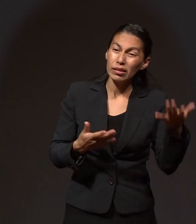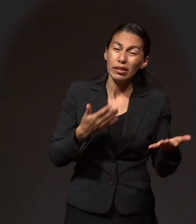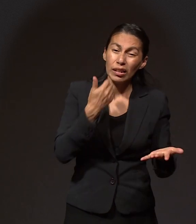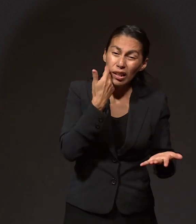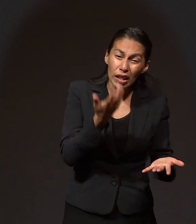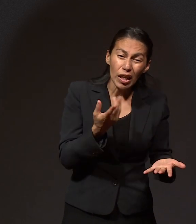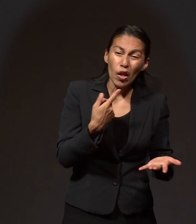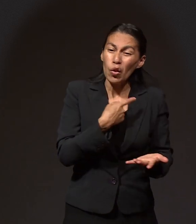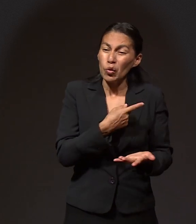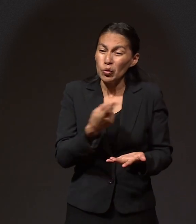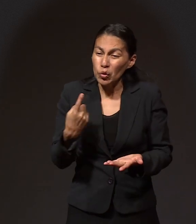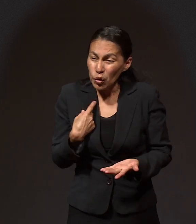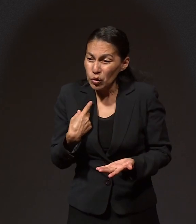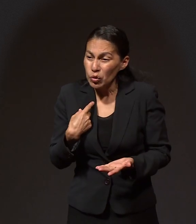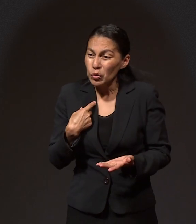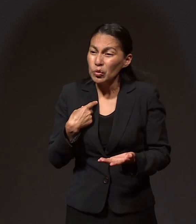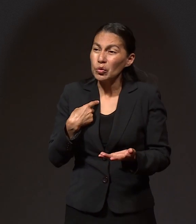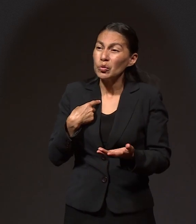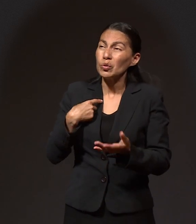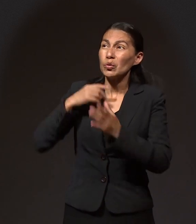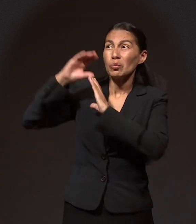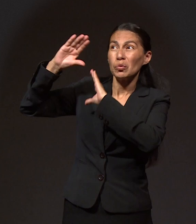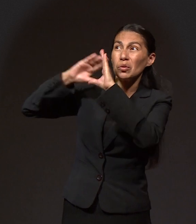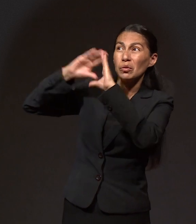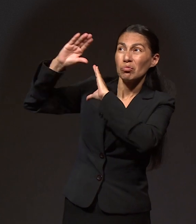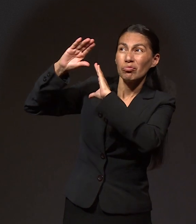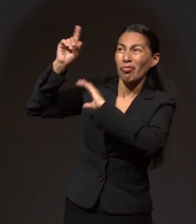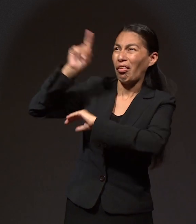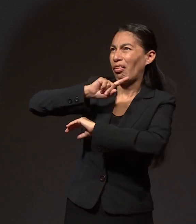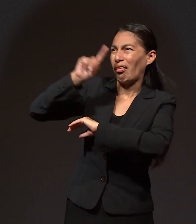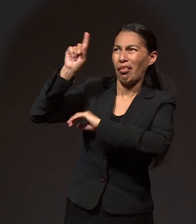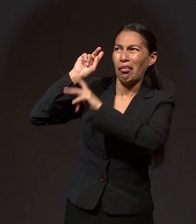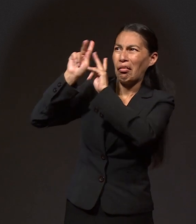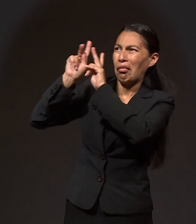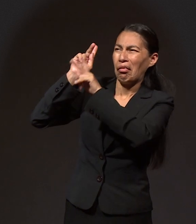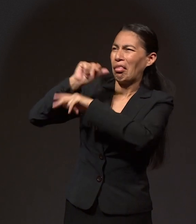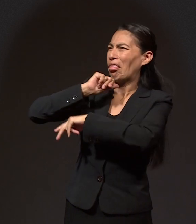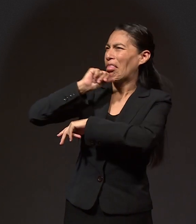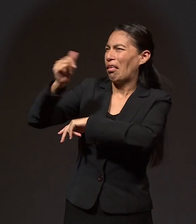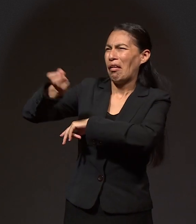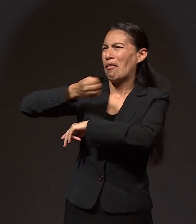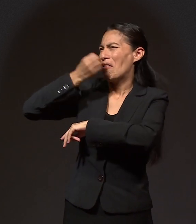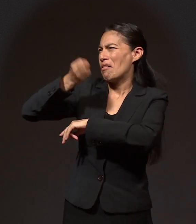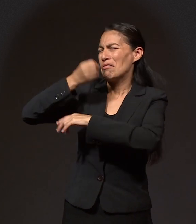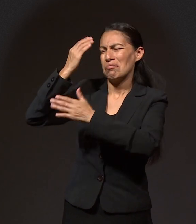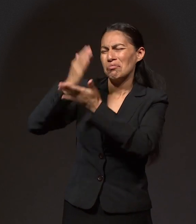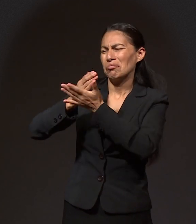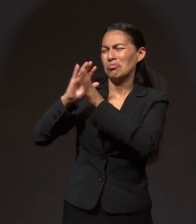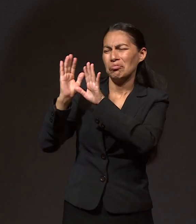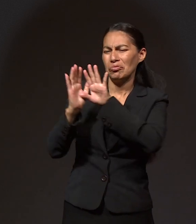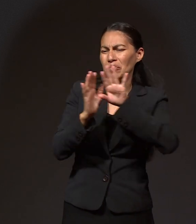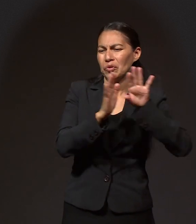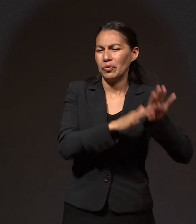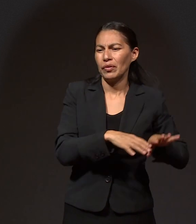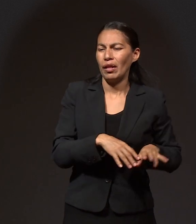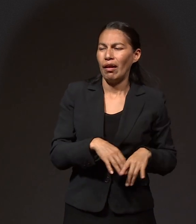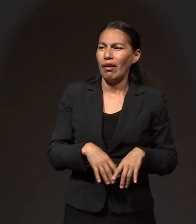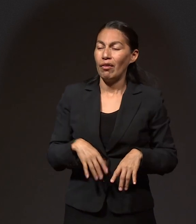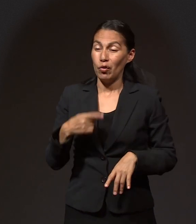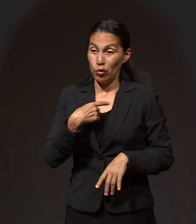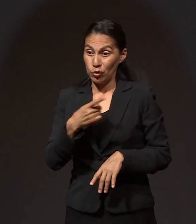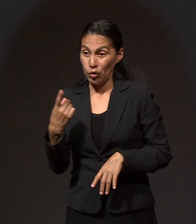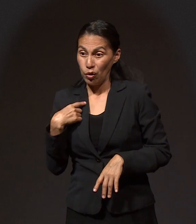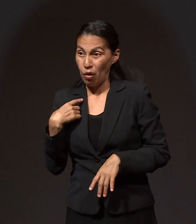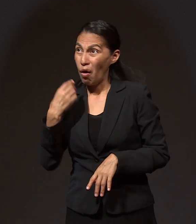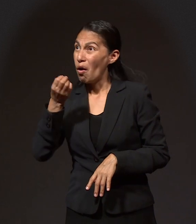ocupados, que no nos comuniquemos. Porque cuando vean las pruebas, pues se ganan la batalla. Por eso, feliz a aquellos que